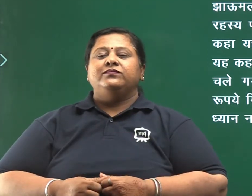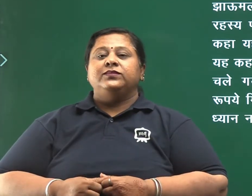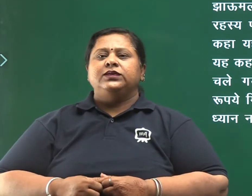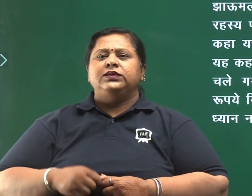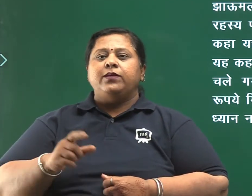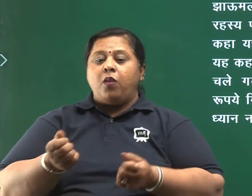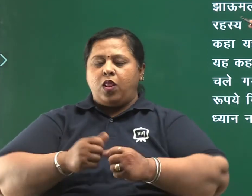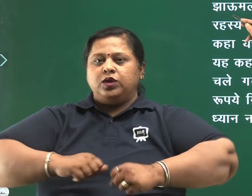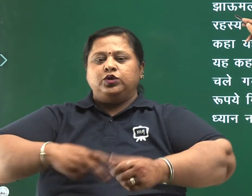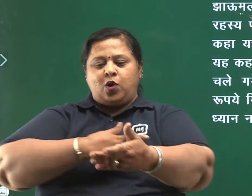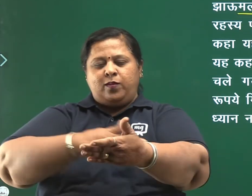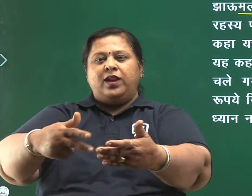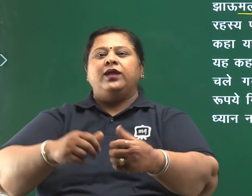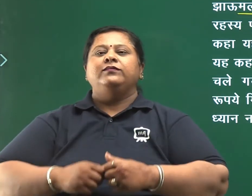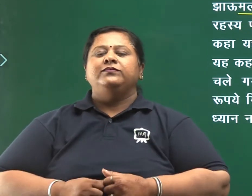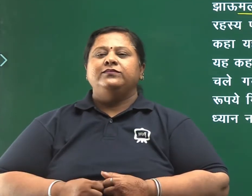जब लाला झाऊमल ने